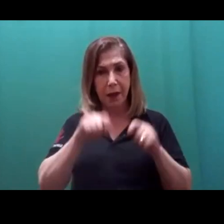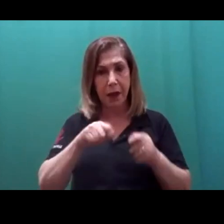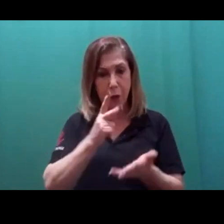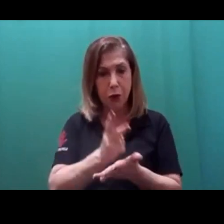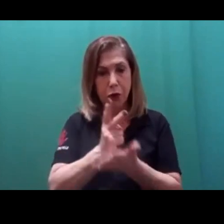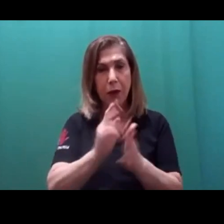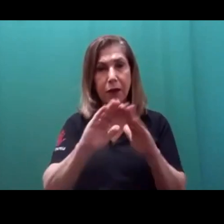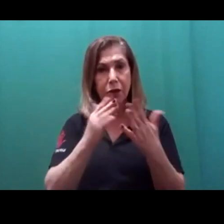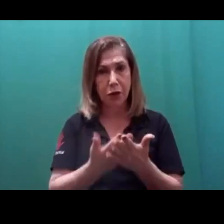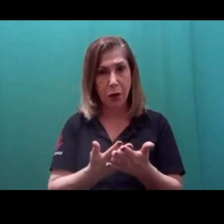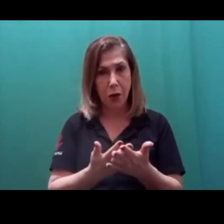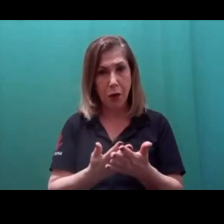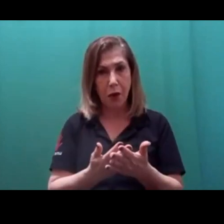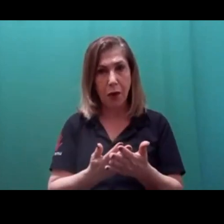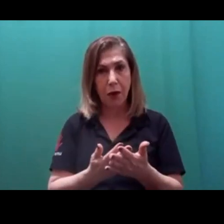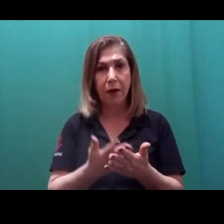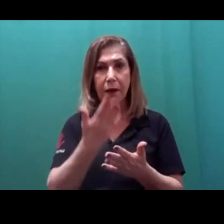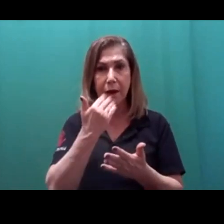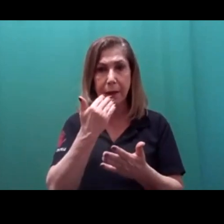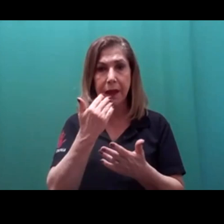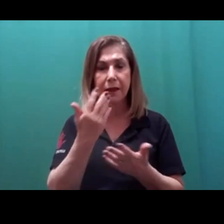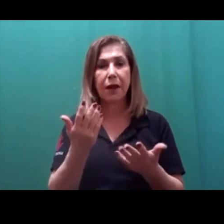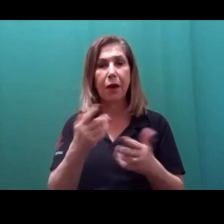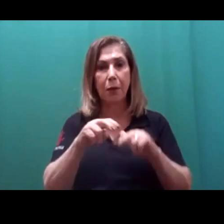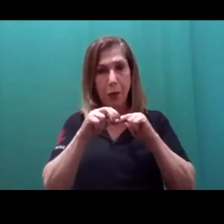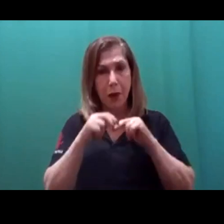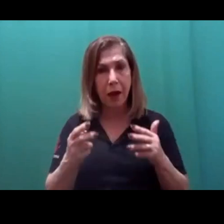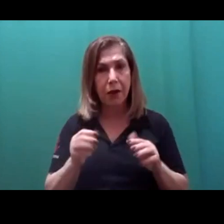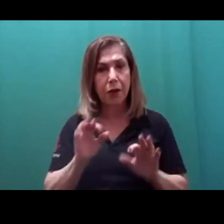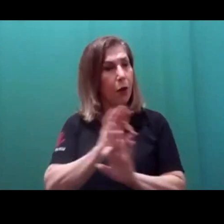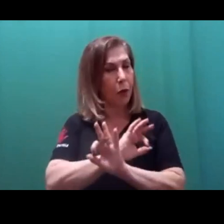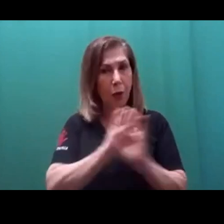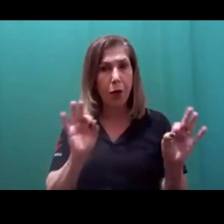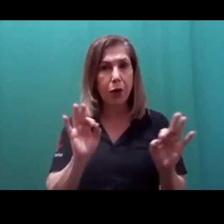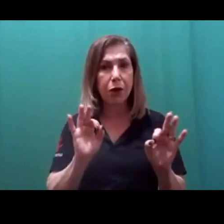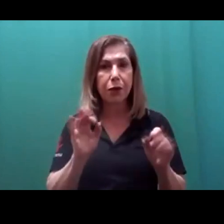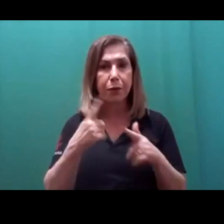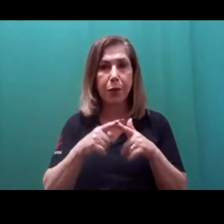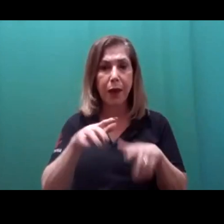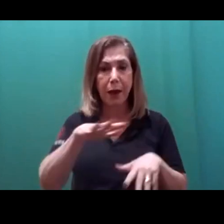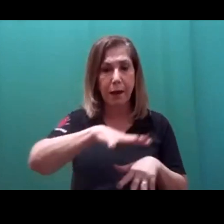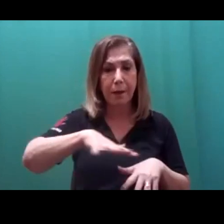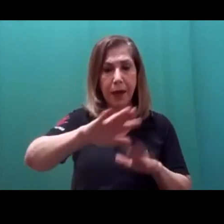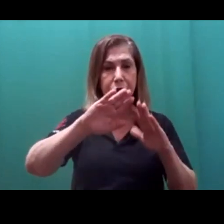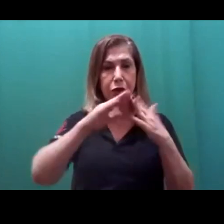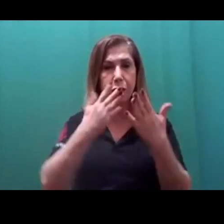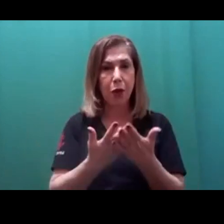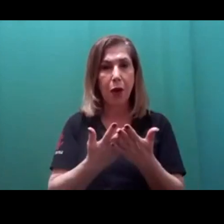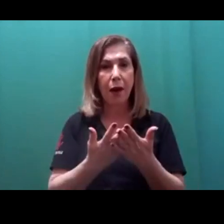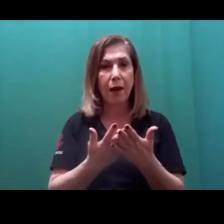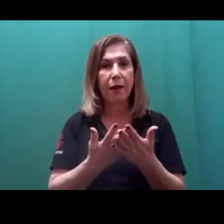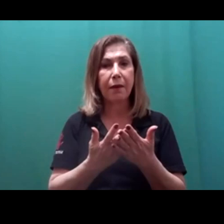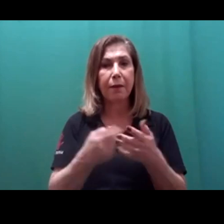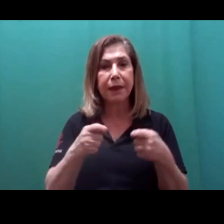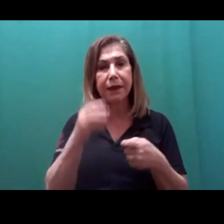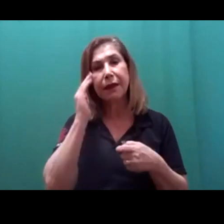escola, seja a partir da alimentação, isso é fantástico. Você coloca as pessoas no ambiente escolar, mas esse ambiente escolar precisa entender